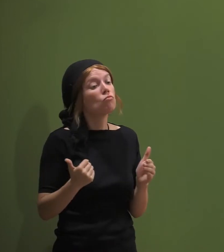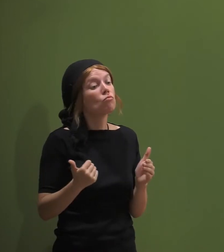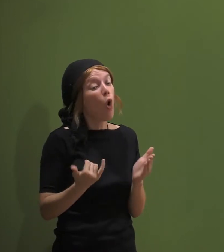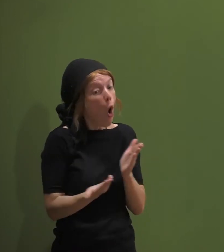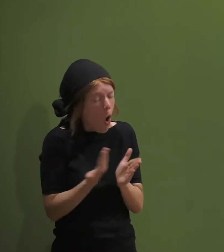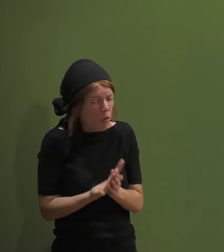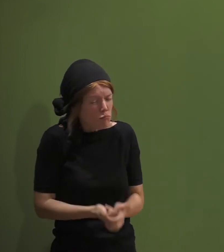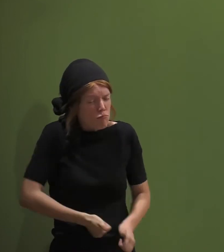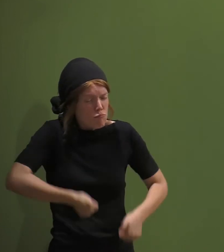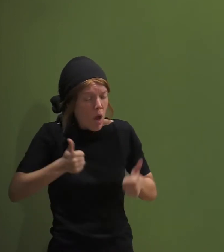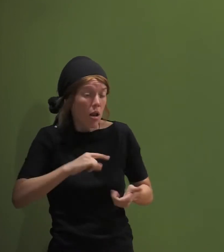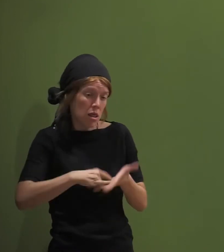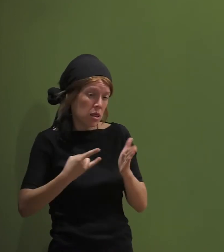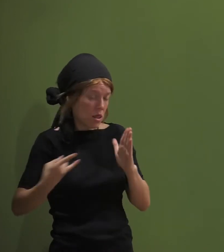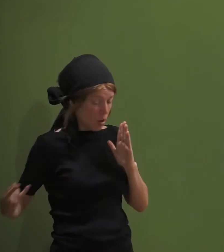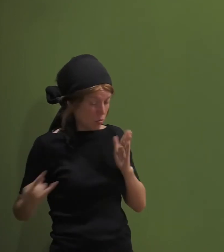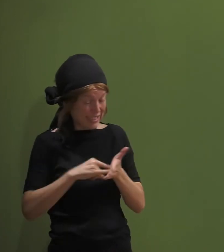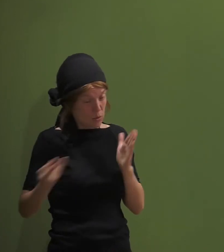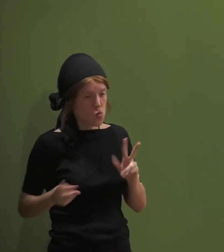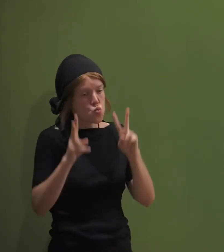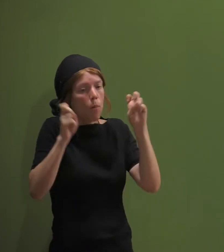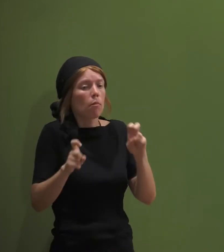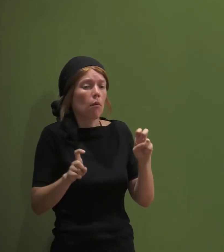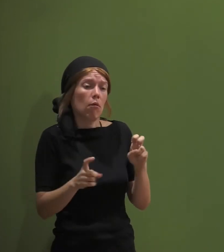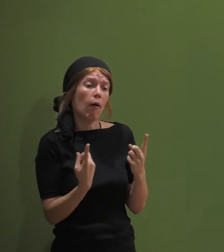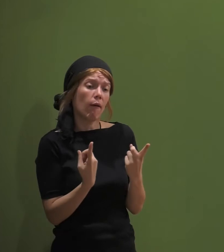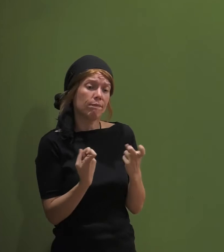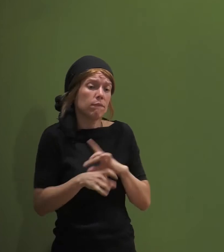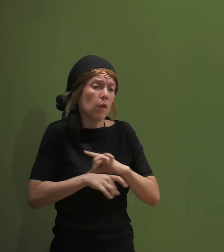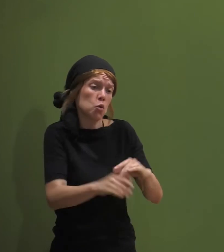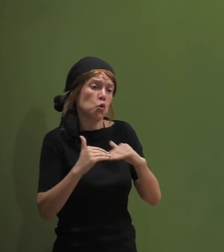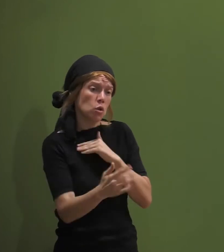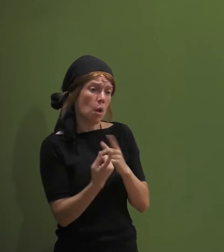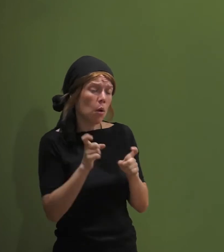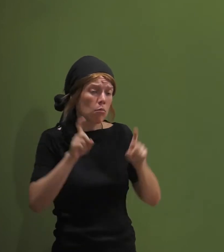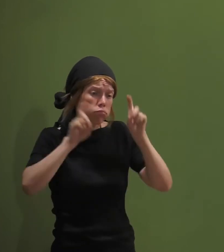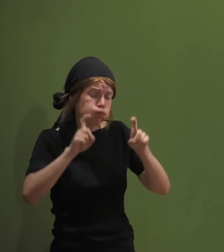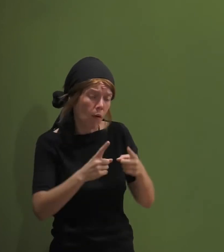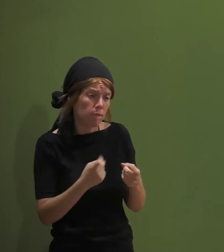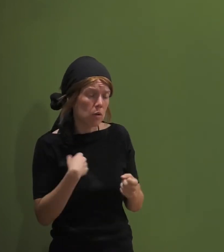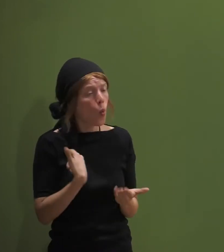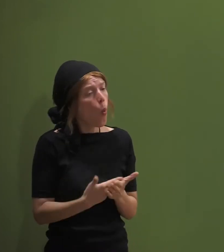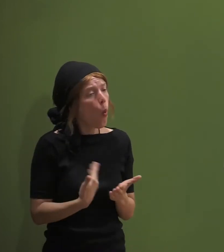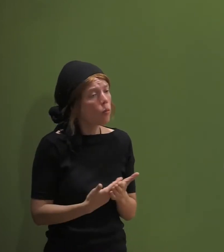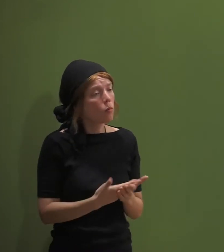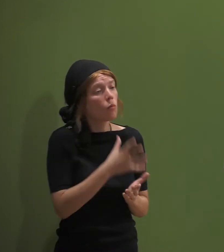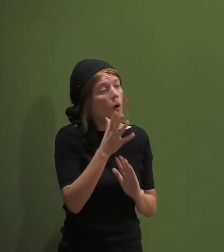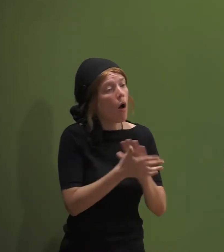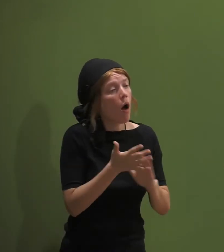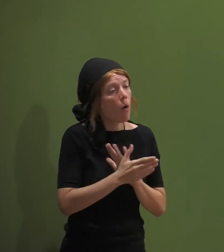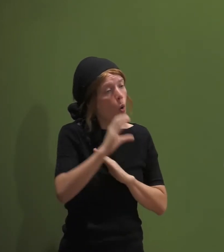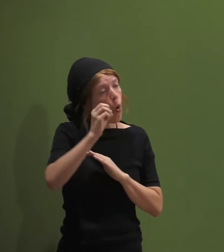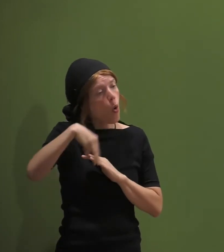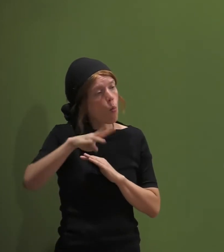con la incorporación de estas nuevas tecnologías, pero con una clara falta de orientación sostenible. Y les justifico esta afirmación hablándoles del